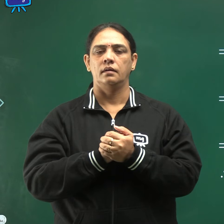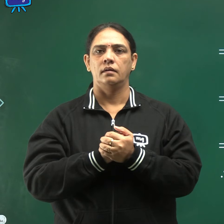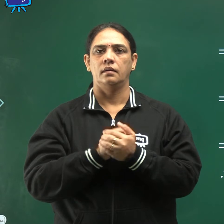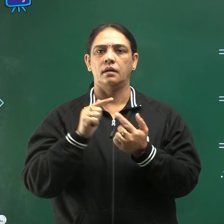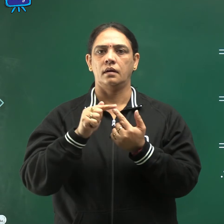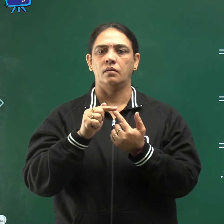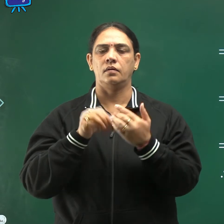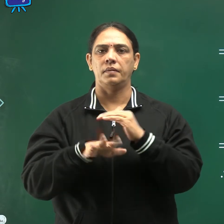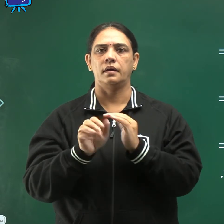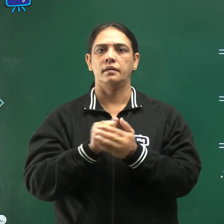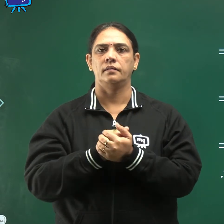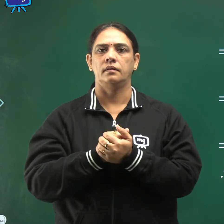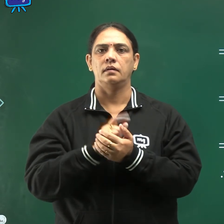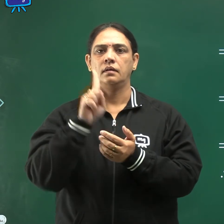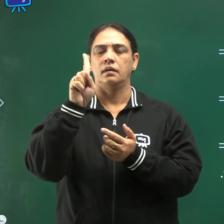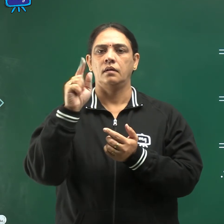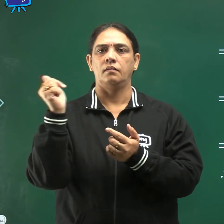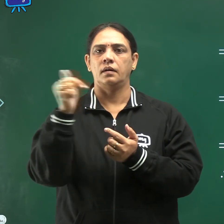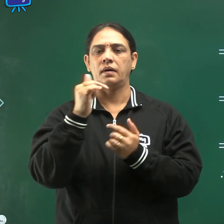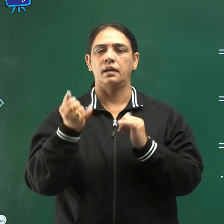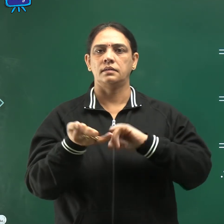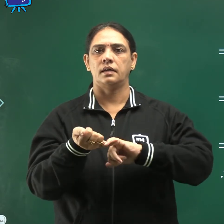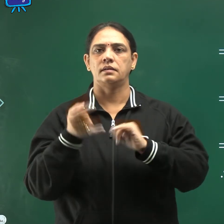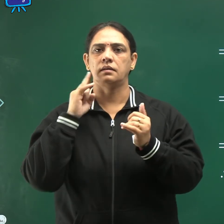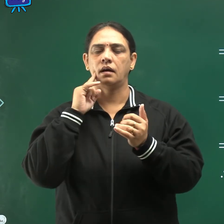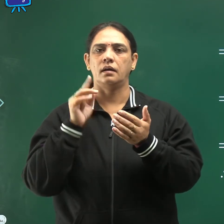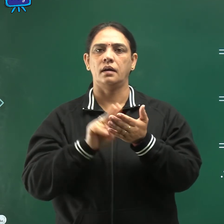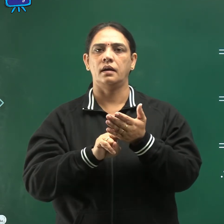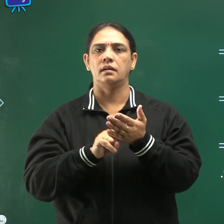अंडर रूट में 1 माइनस साइन थीटा